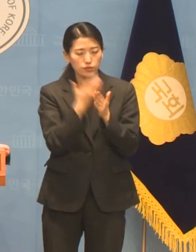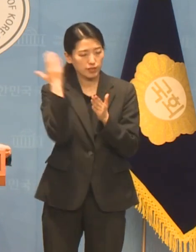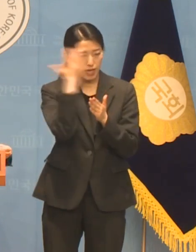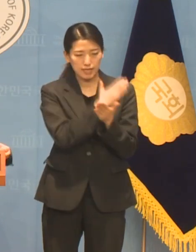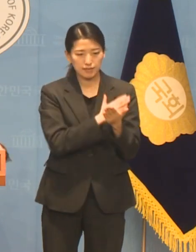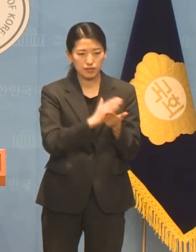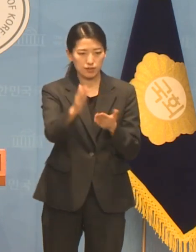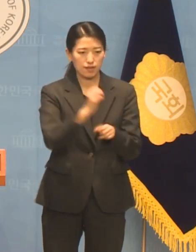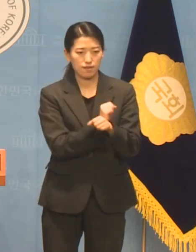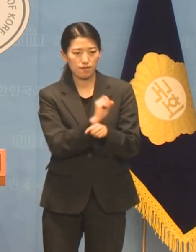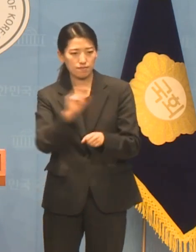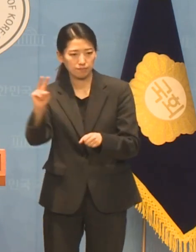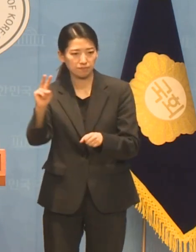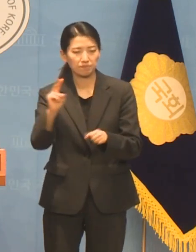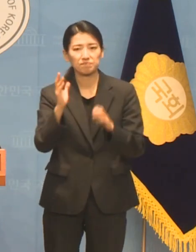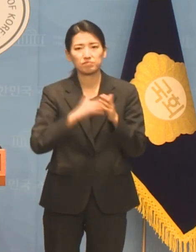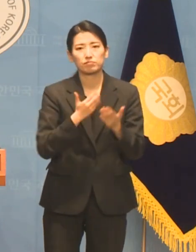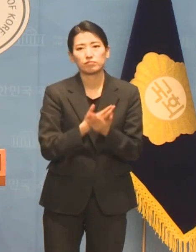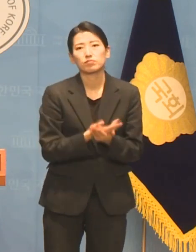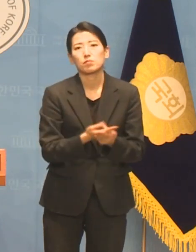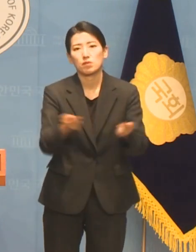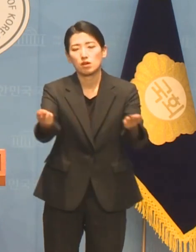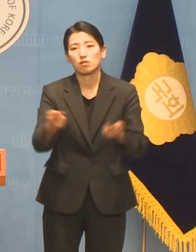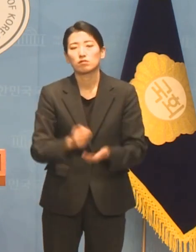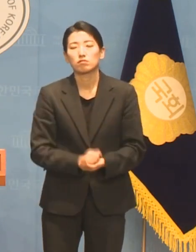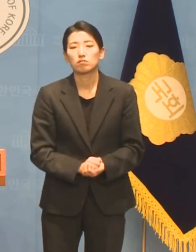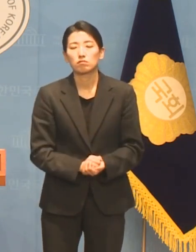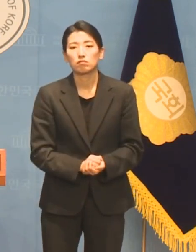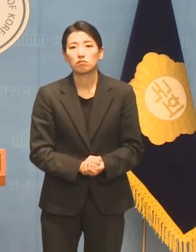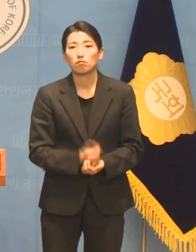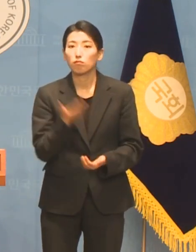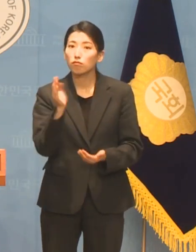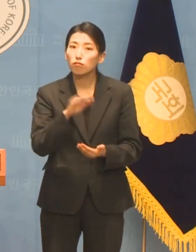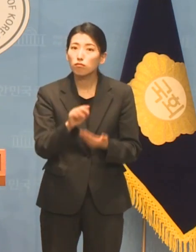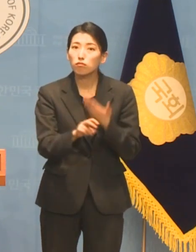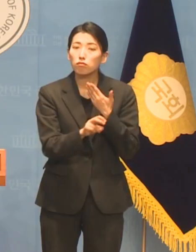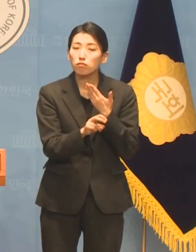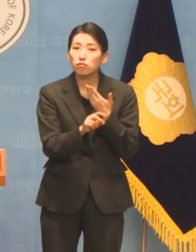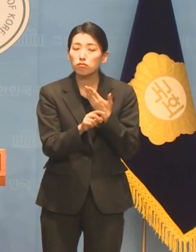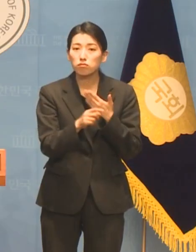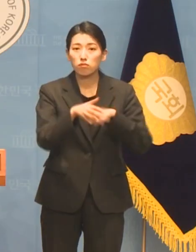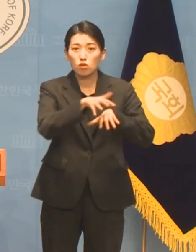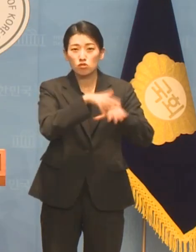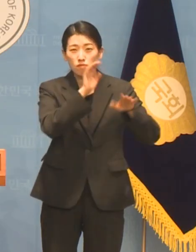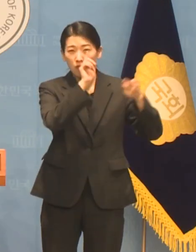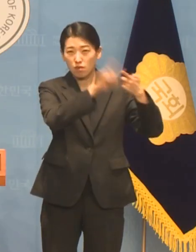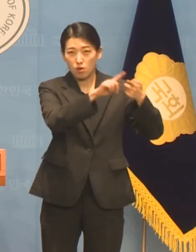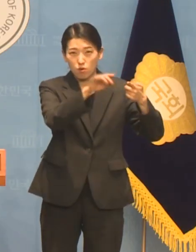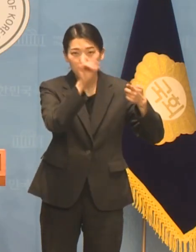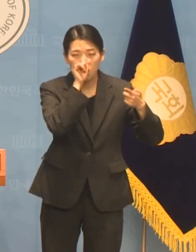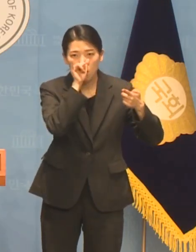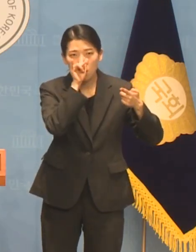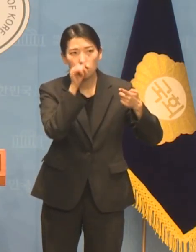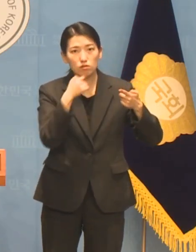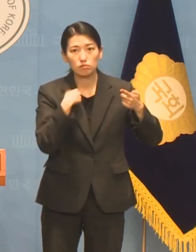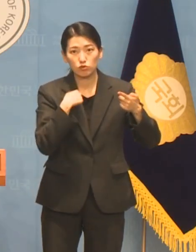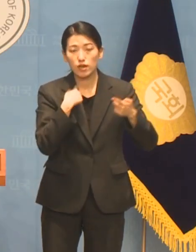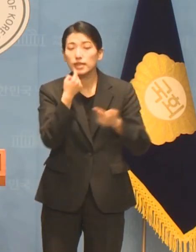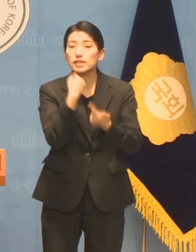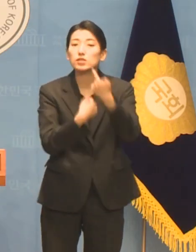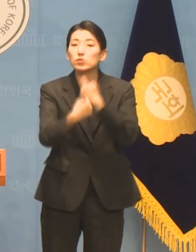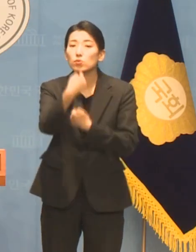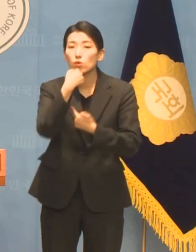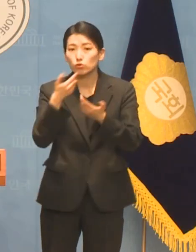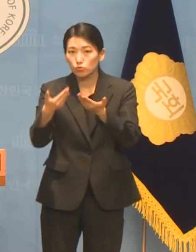요구하였습니다. 이후에도 철거하지 않는 불법 현수막은 민주파출소로 접수되는 즉시 파악하여 대응할 계획입니다.